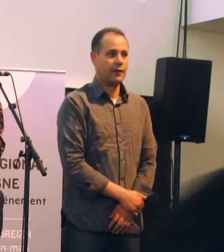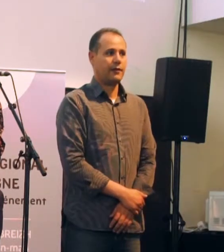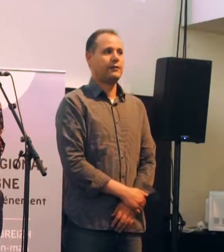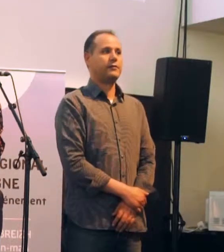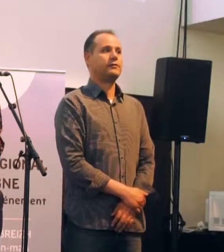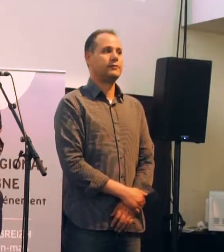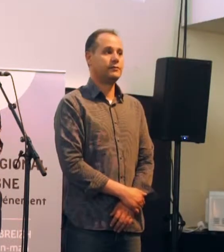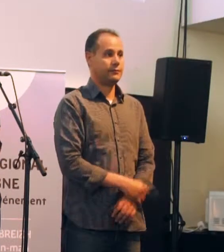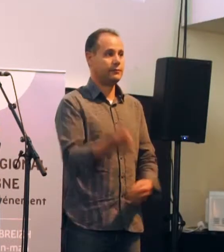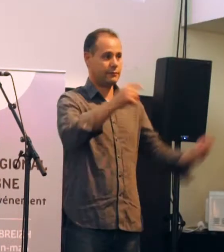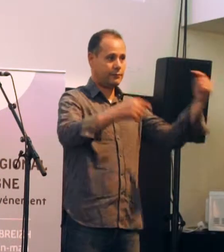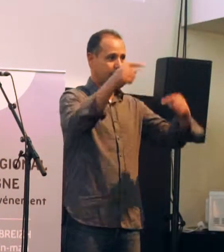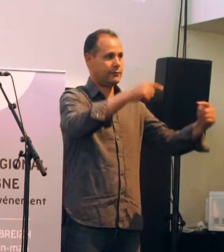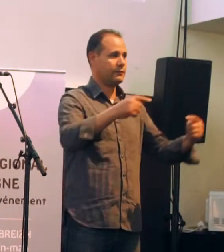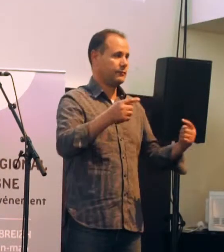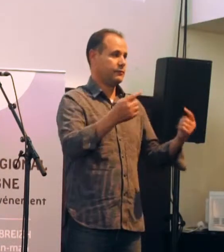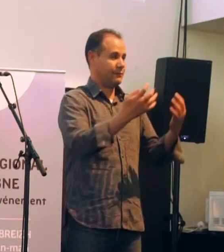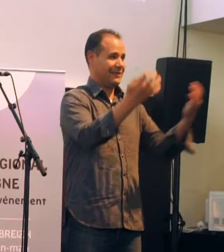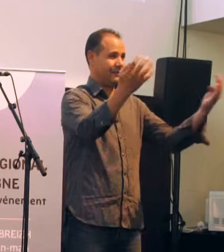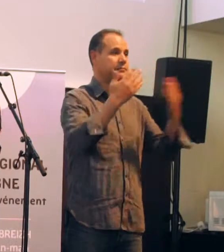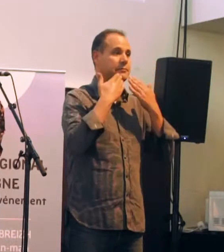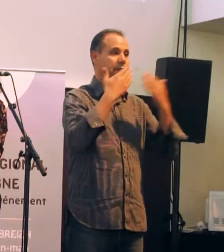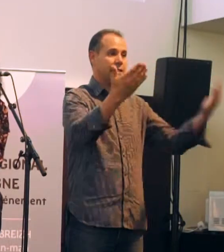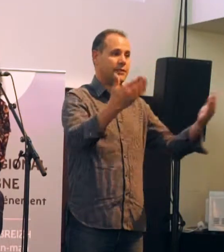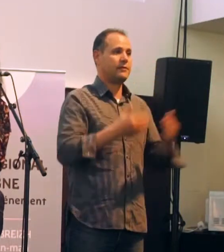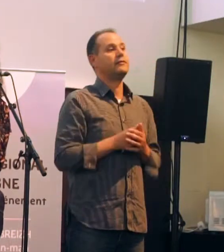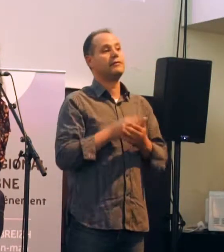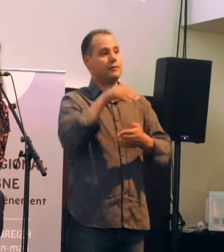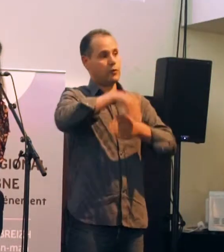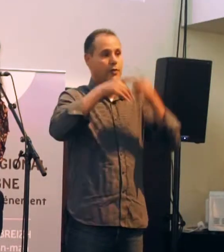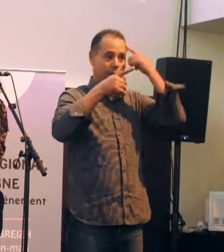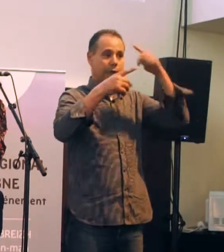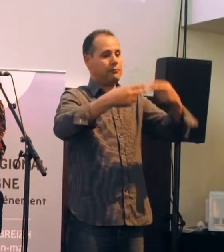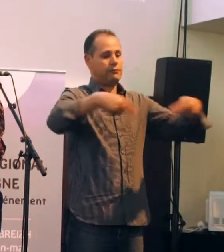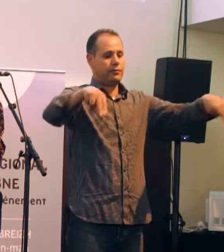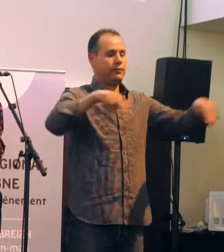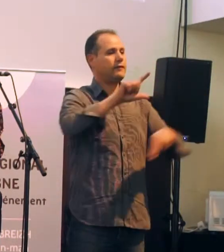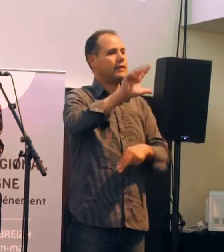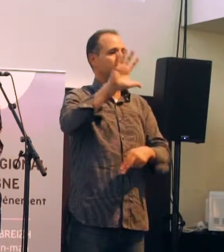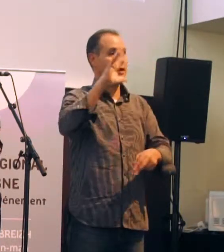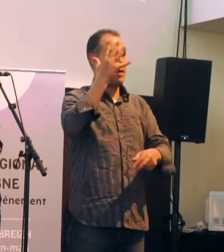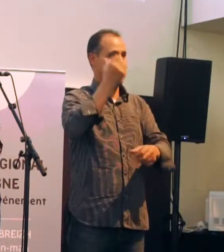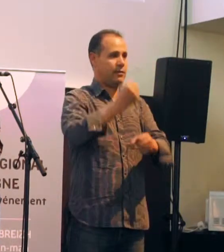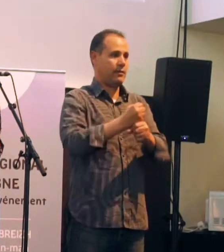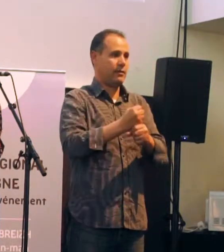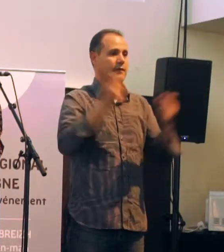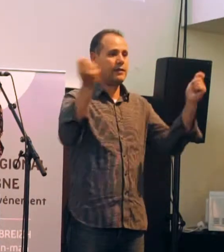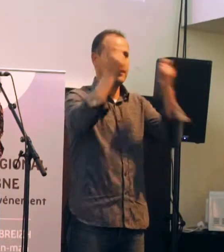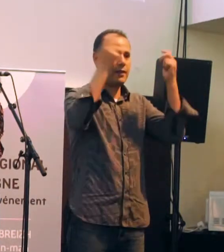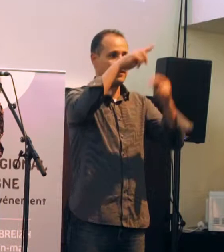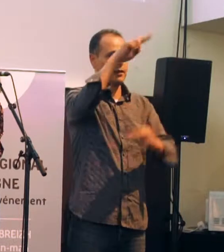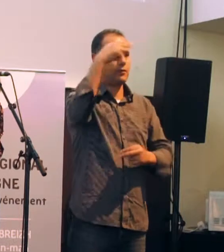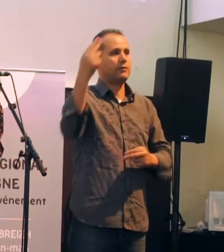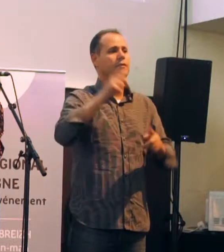merci pour votre présence ce soir, pour cette soirée d'inauguration de la 25e édition du Festival National du